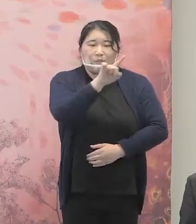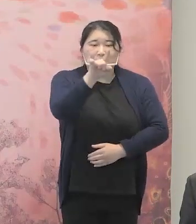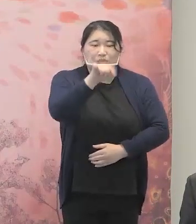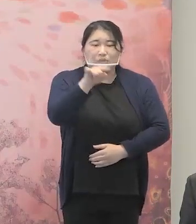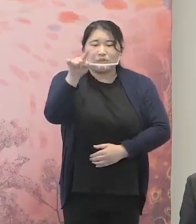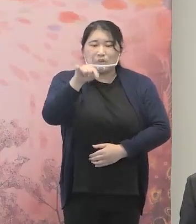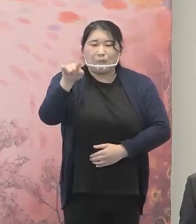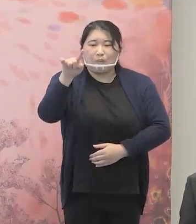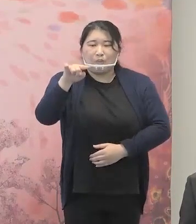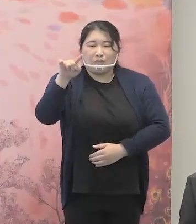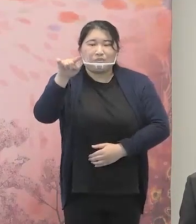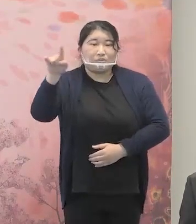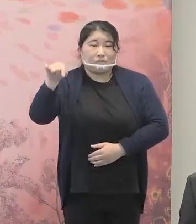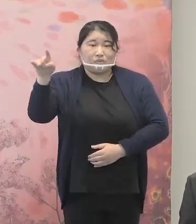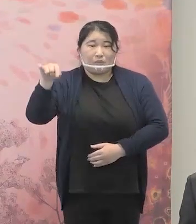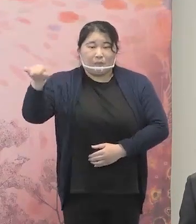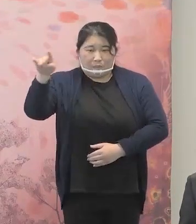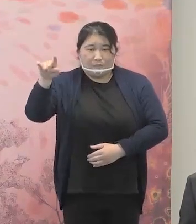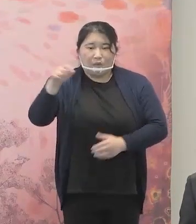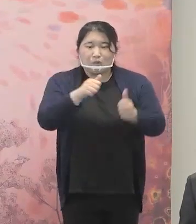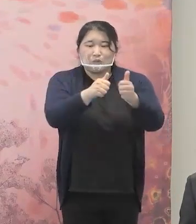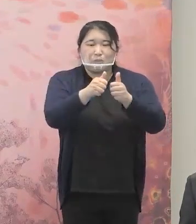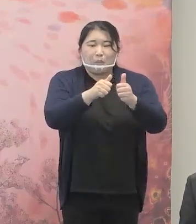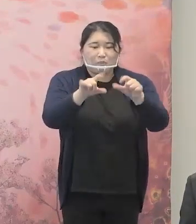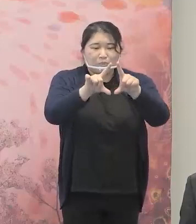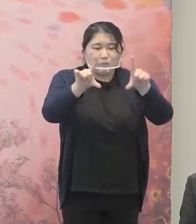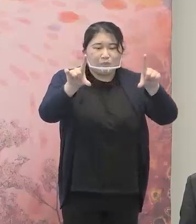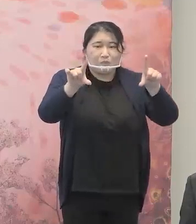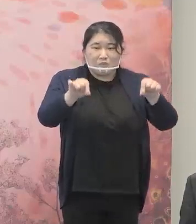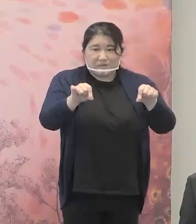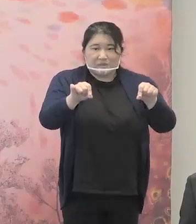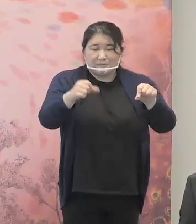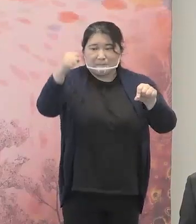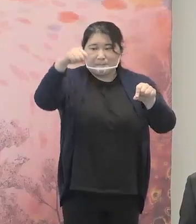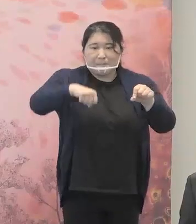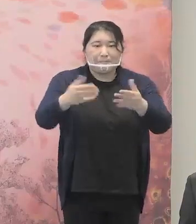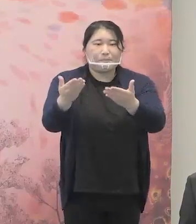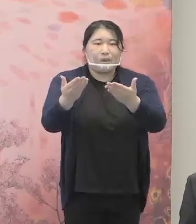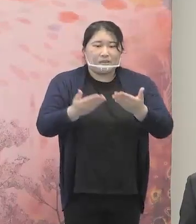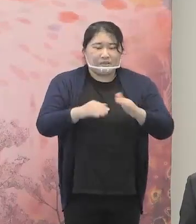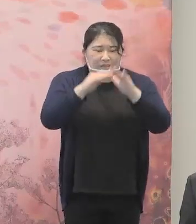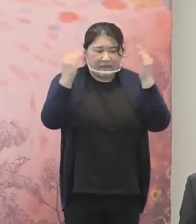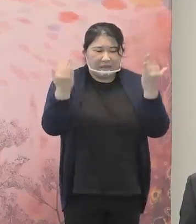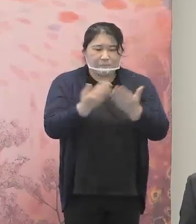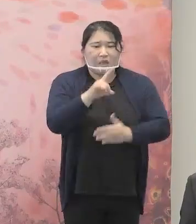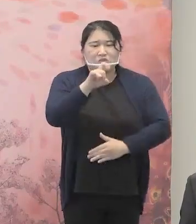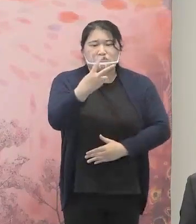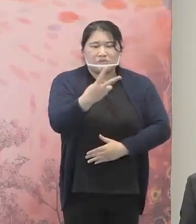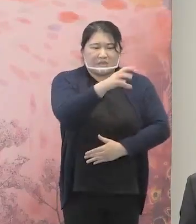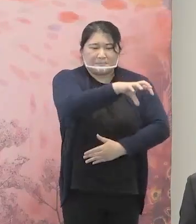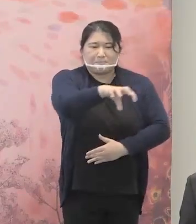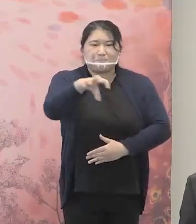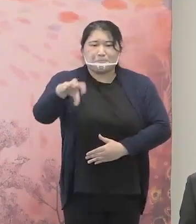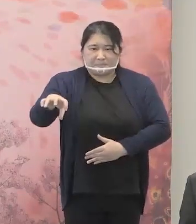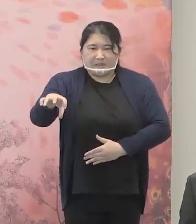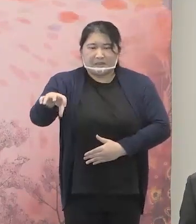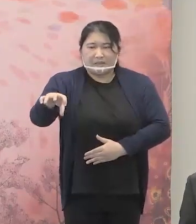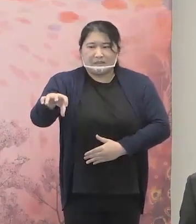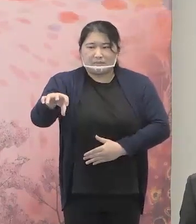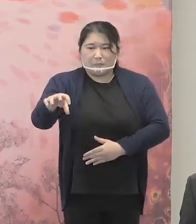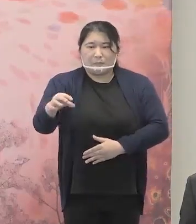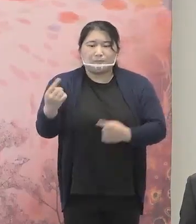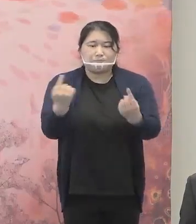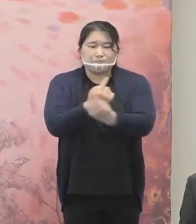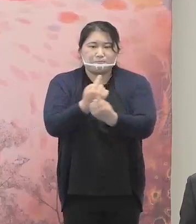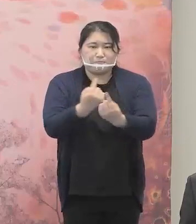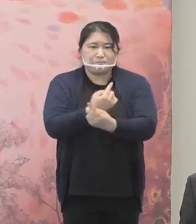の助成金の、内示内諾をいただきまして、全12面人工芝での張り替えが完了いたしました